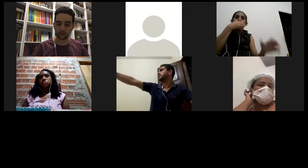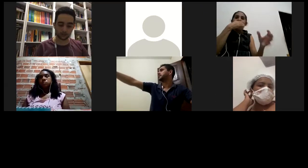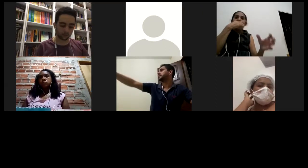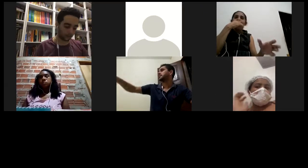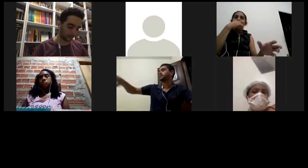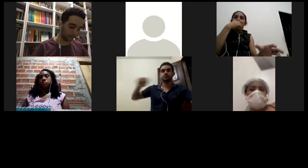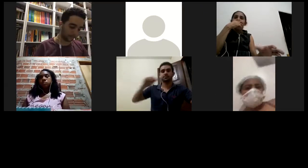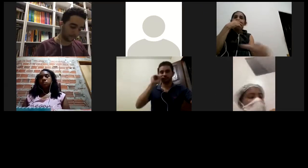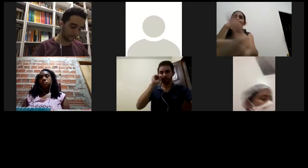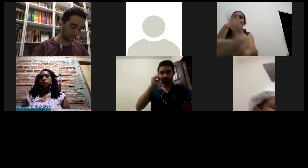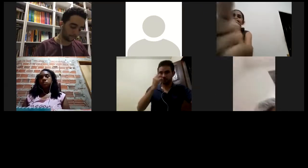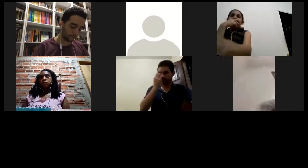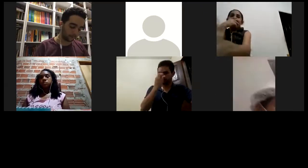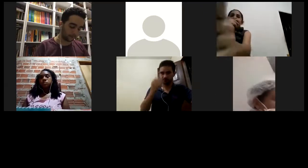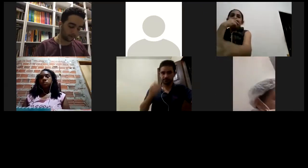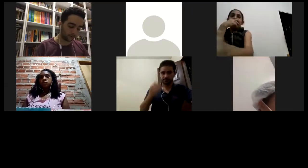bebidas.